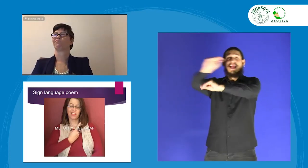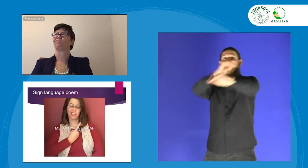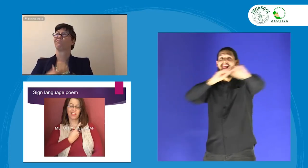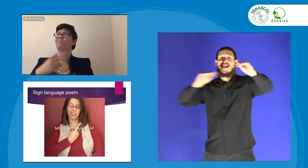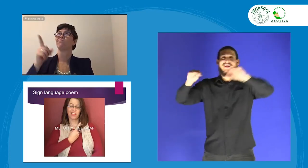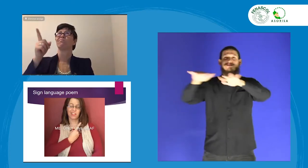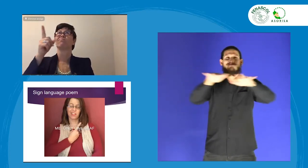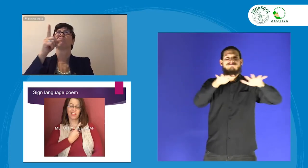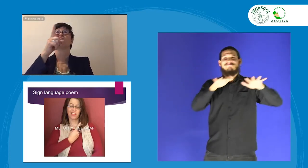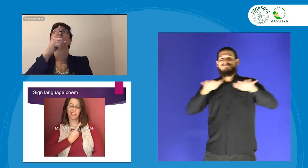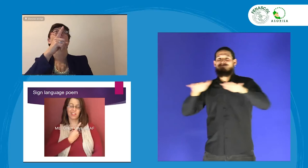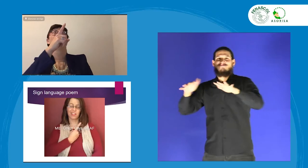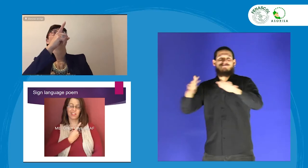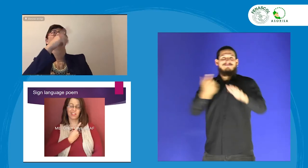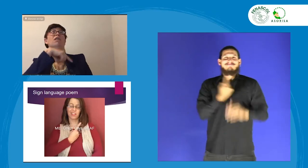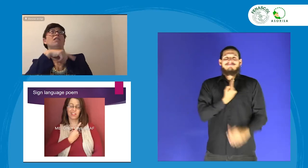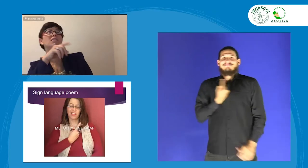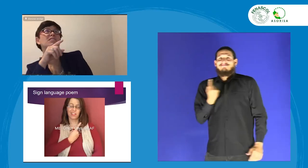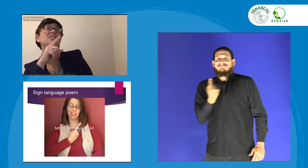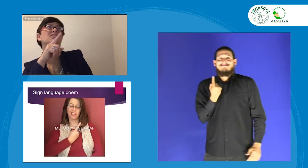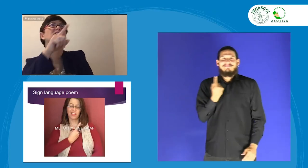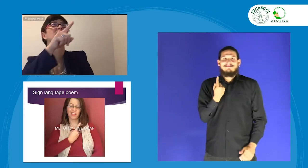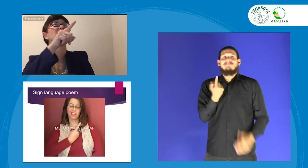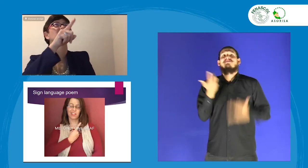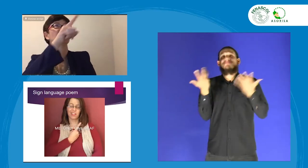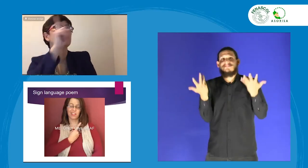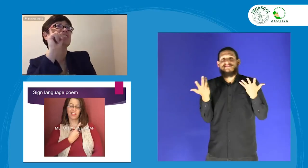Hablan a través de su lengua oral.